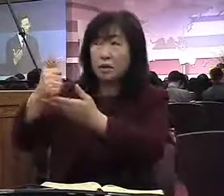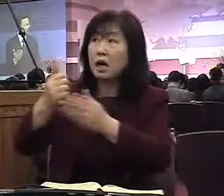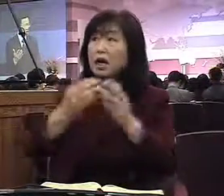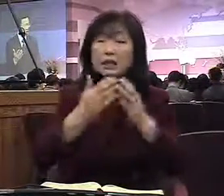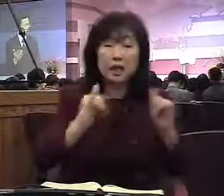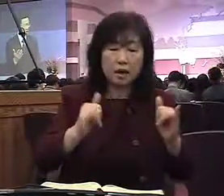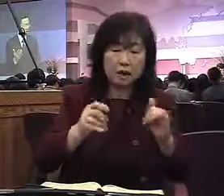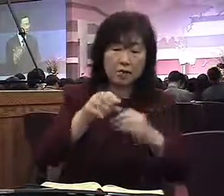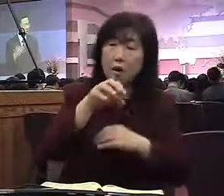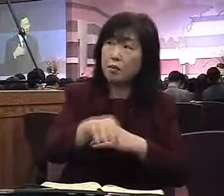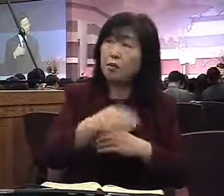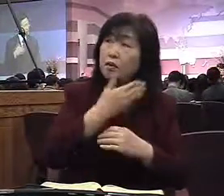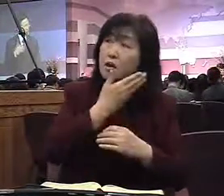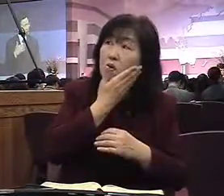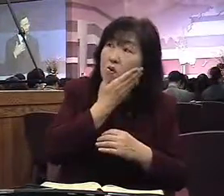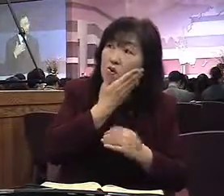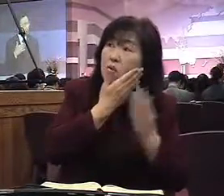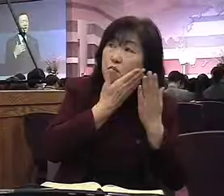여기는 겁니다.